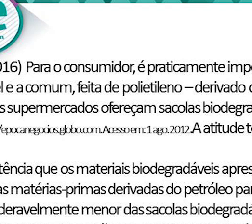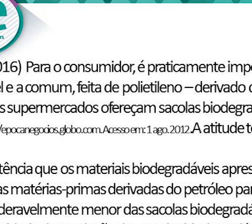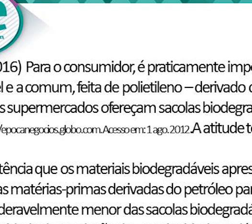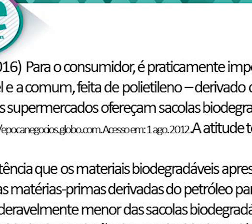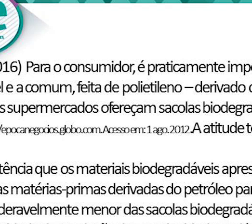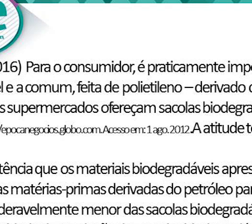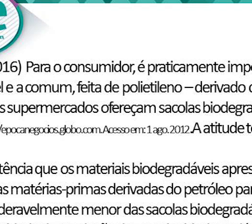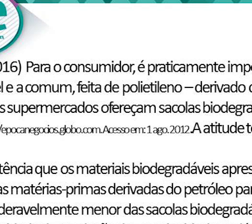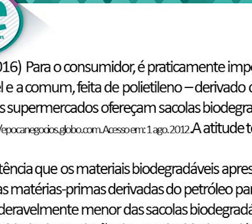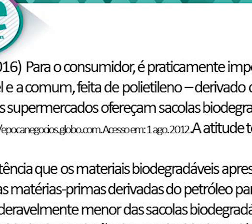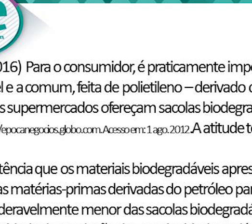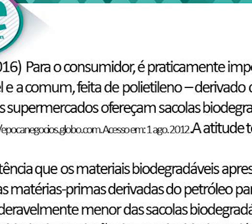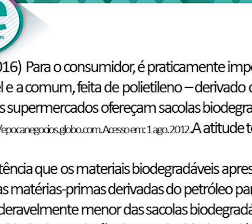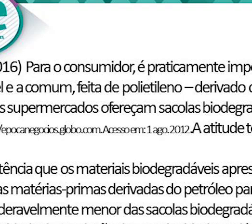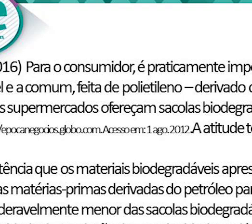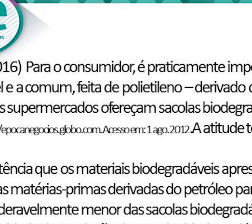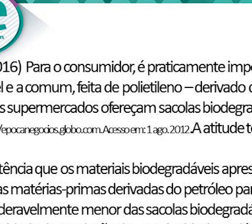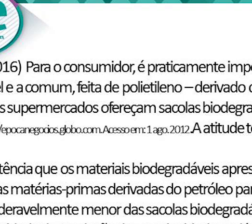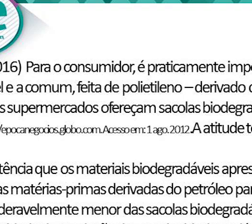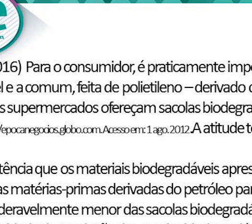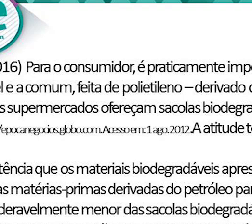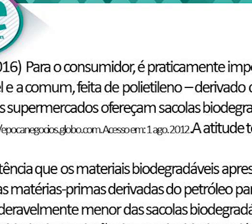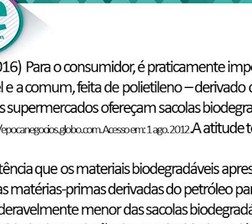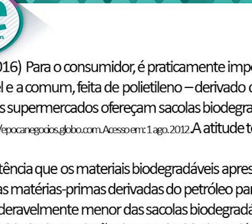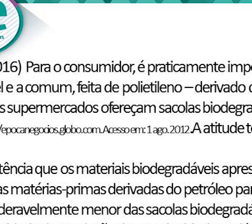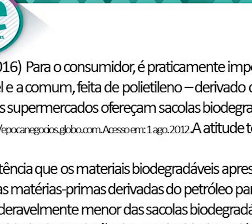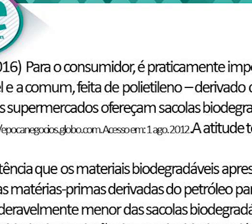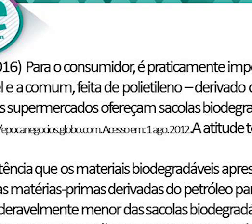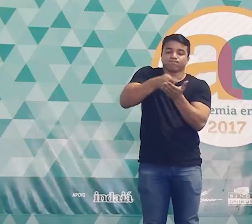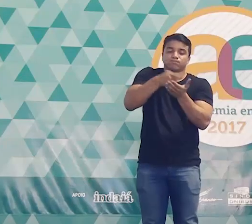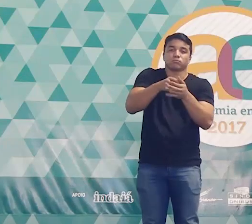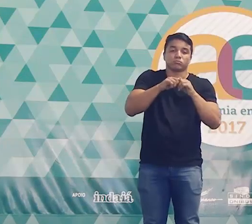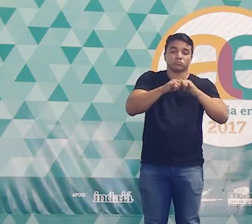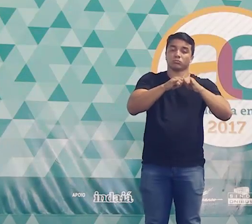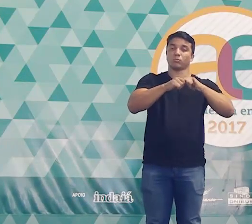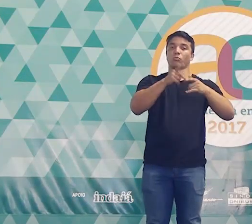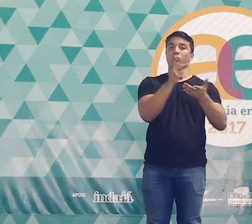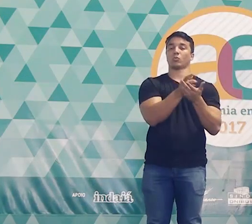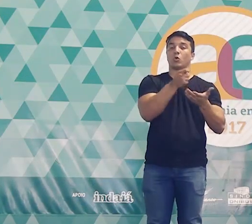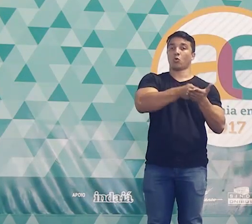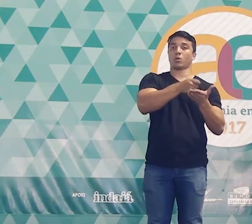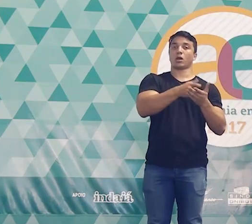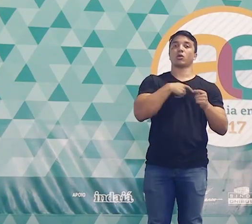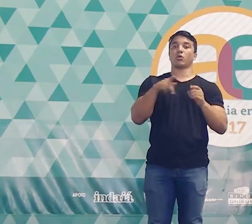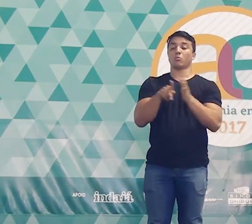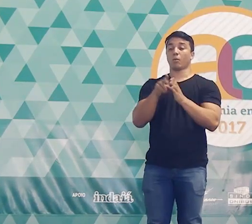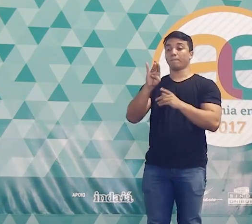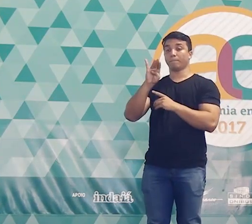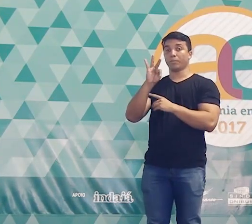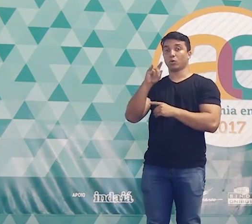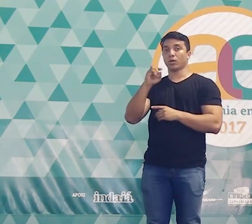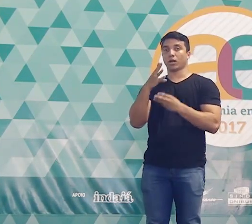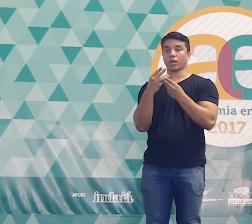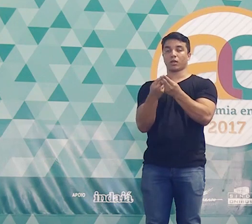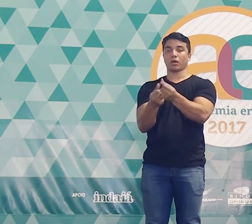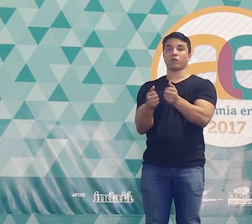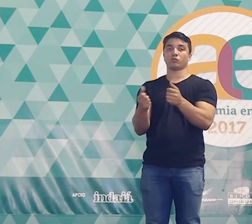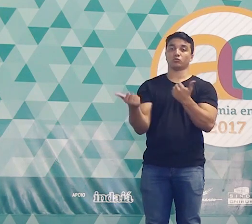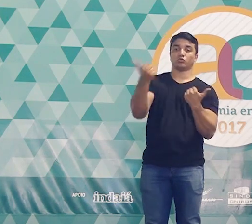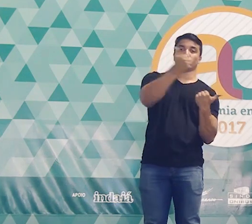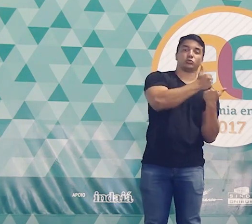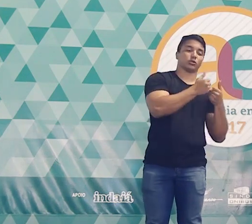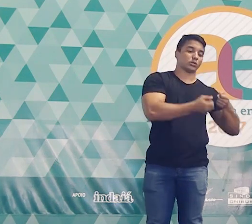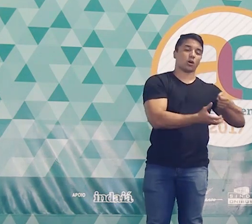Alguns governos municipais já exigem que os supermercados ofereçam sacolas biodegradáveis em substituição às sacolas